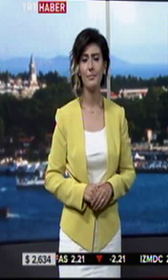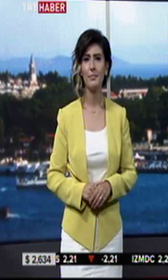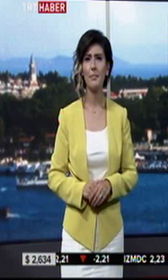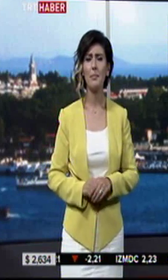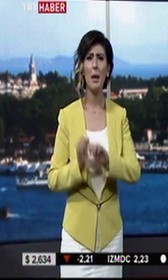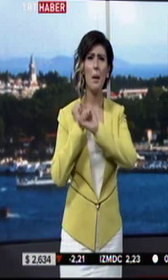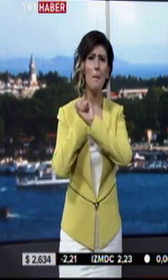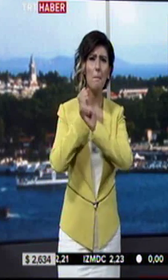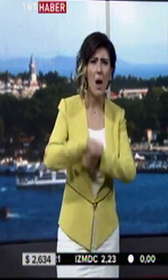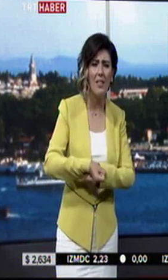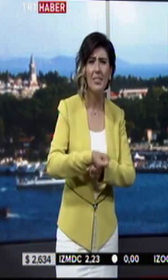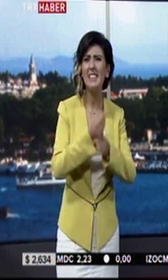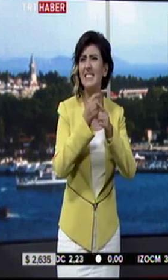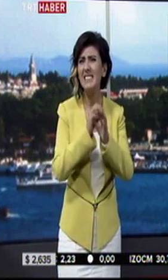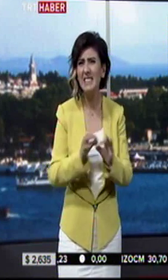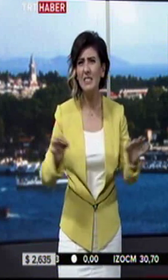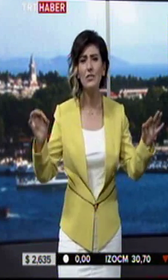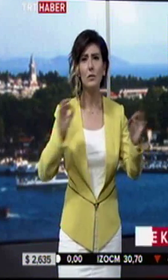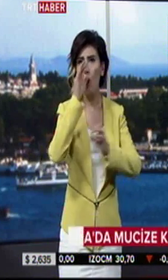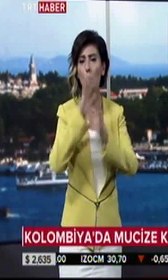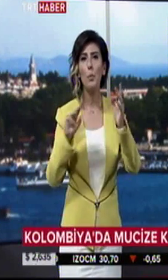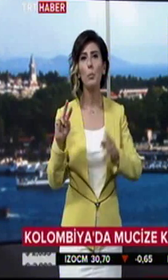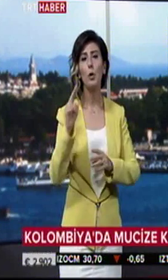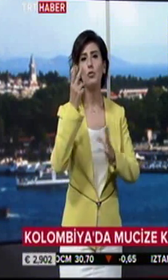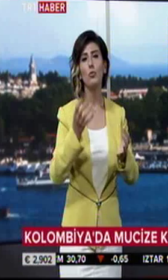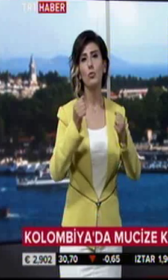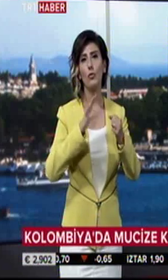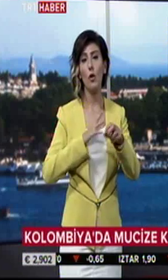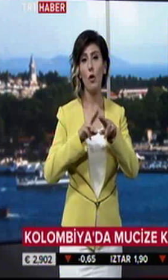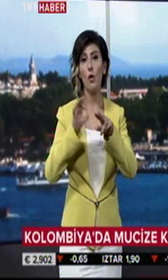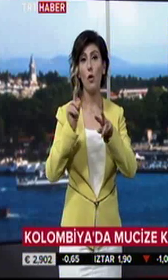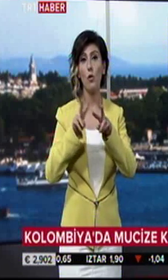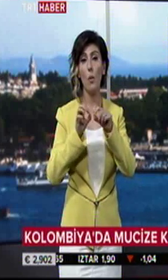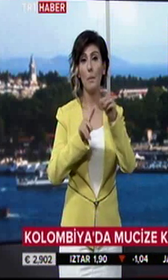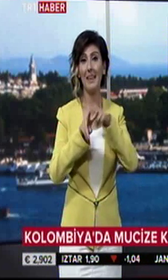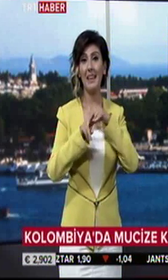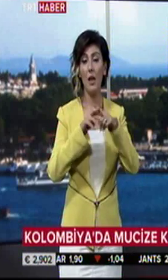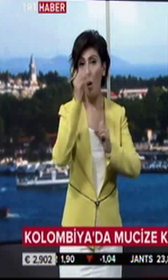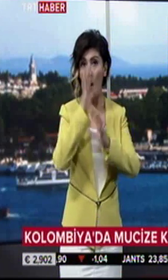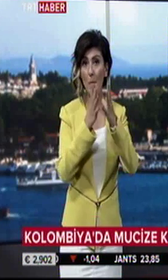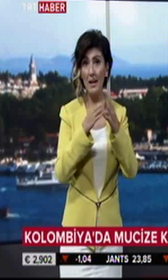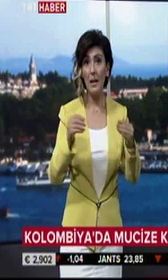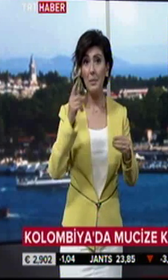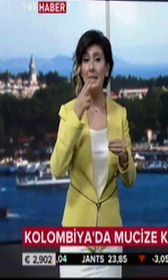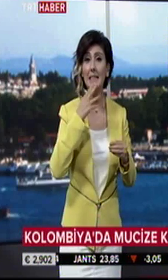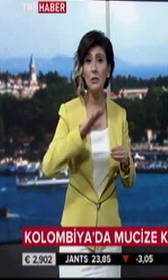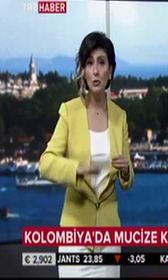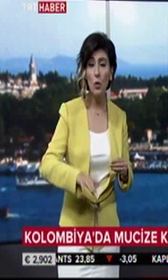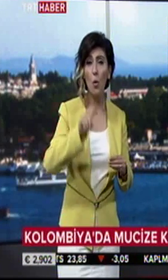Balta girmemiş ormanda mucize kurtuluş. Kolombiya'da ormanda kaybolan küçük bir kız çocuğu 18 gün sonra